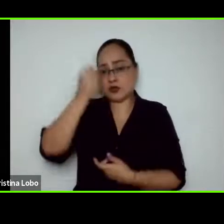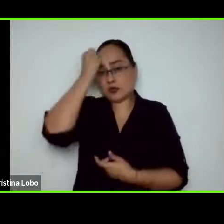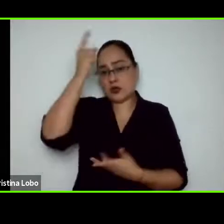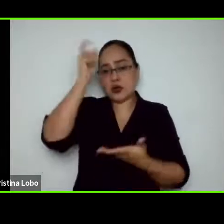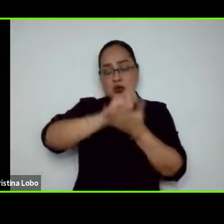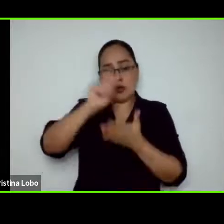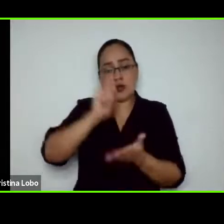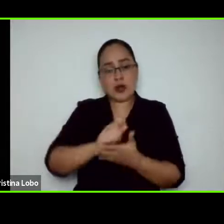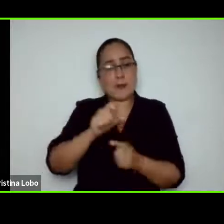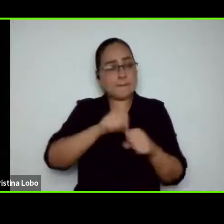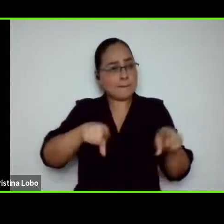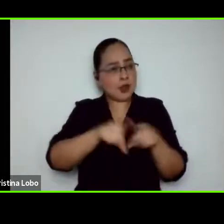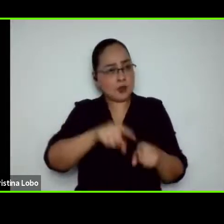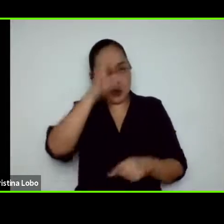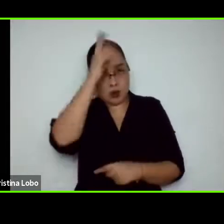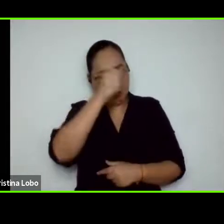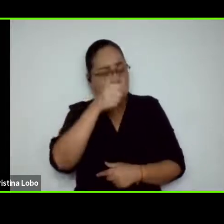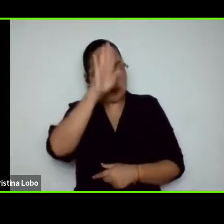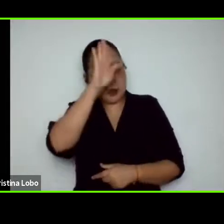ola es